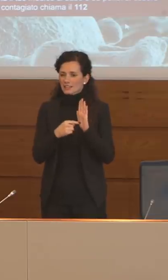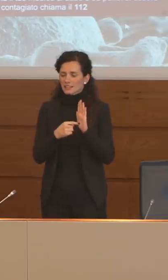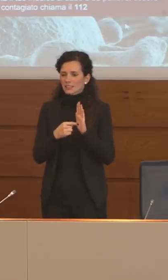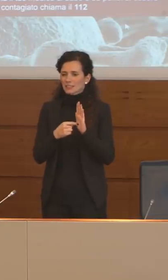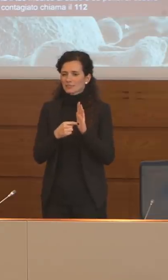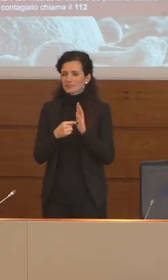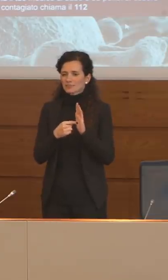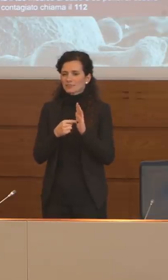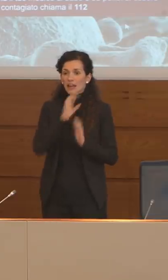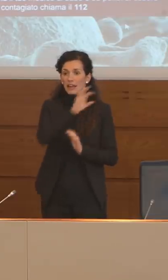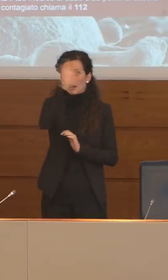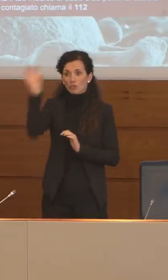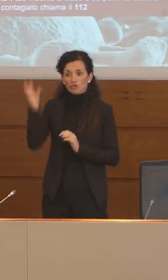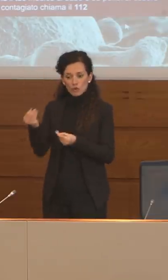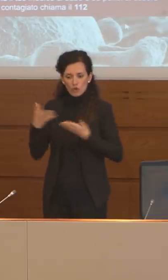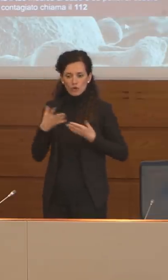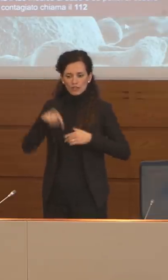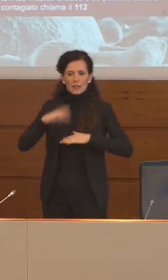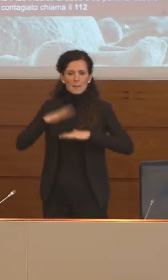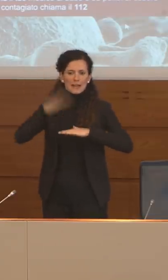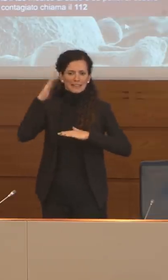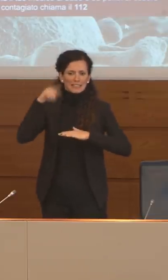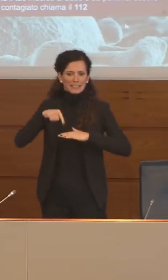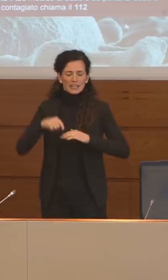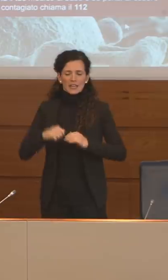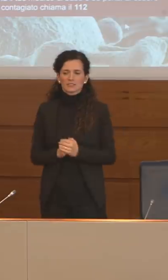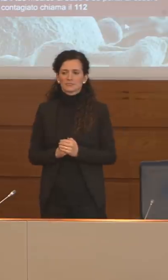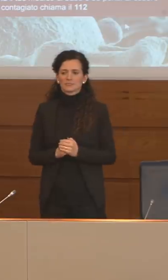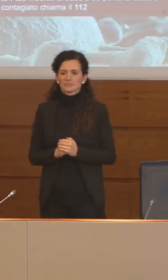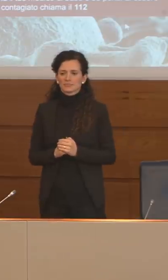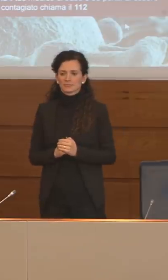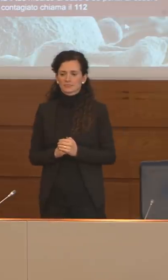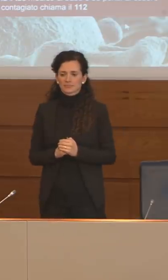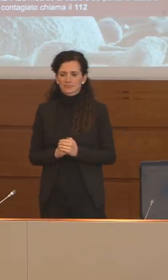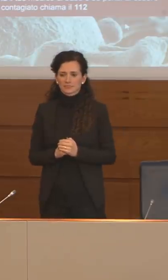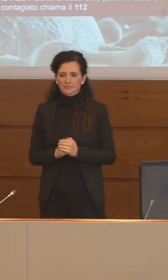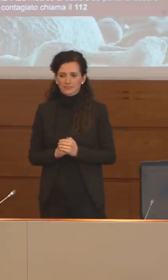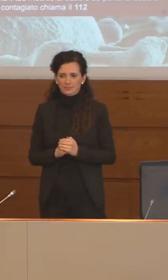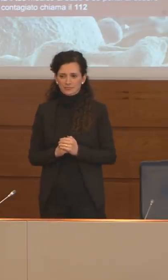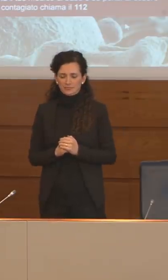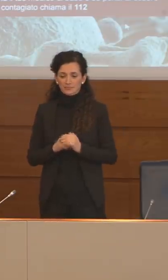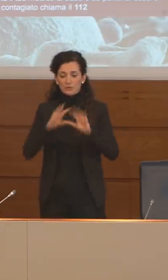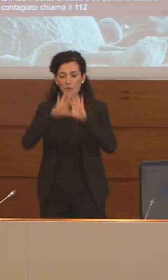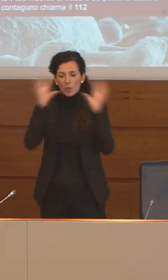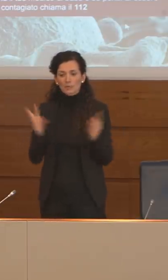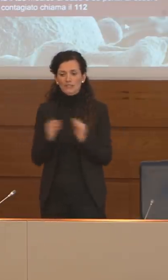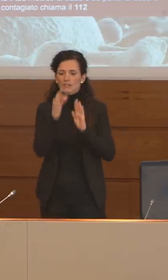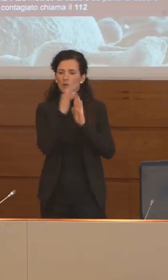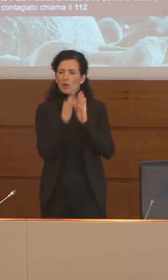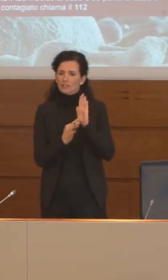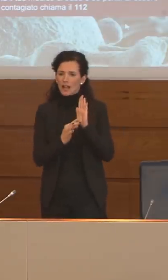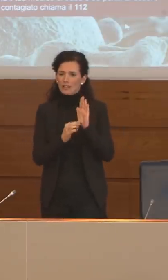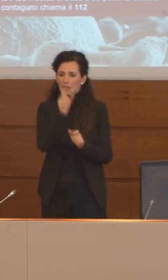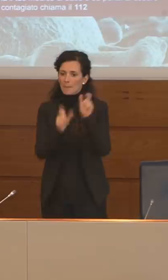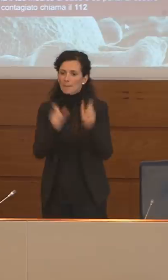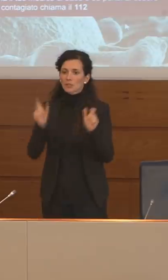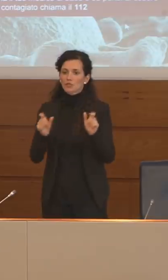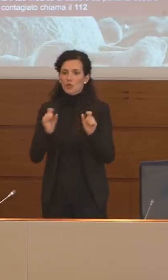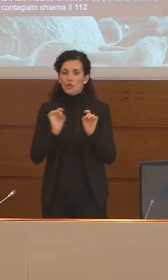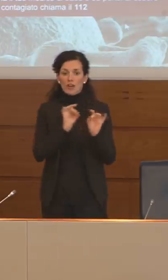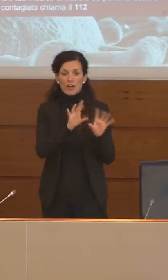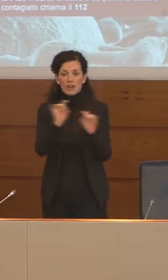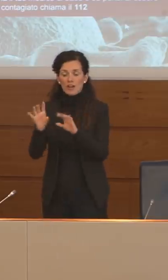regioni questa mattina il dato complessivo delle persone colpite dal coronavirus e